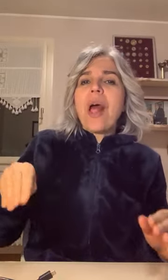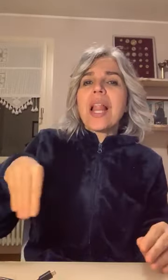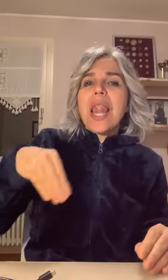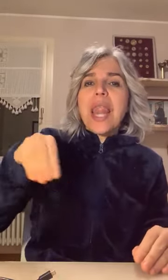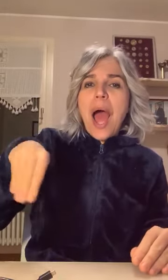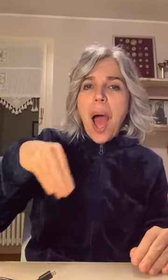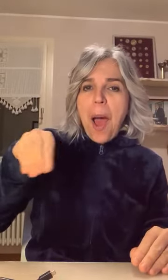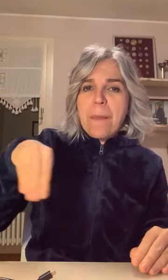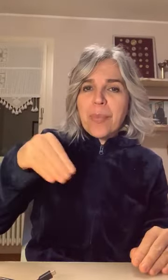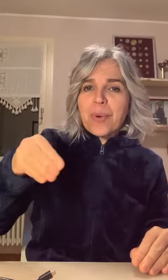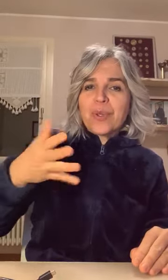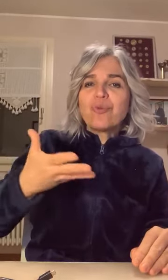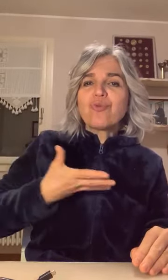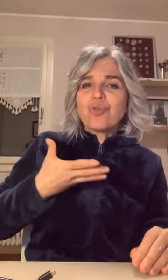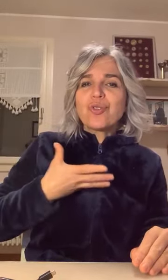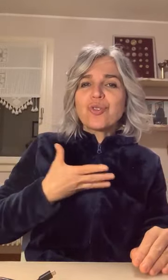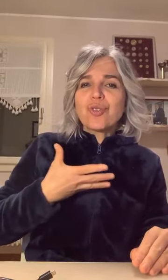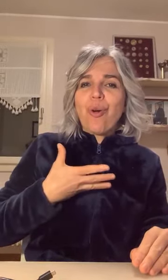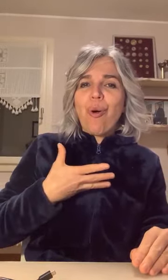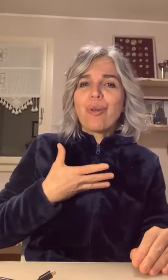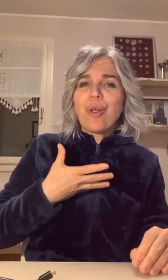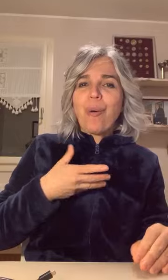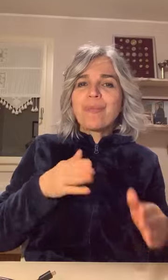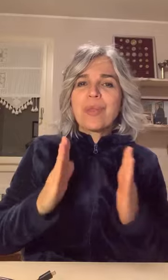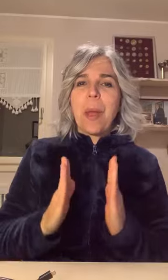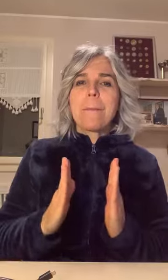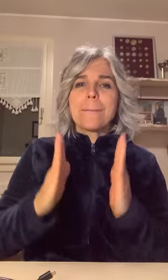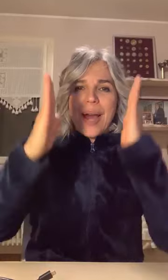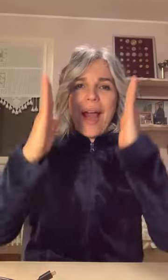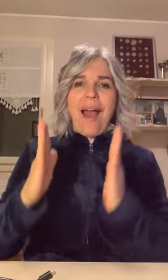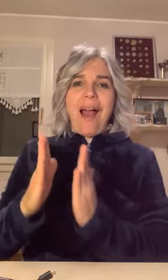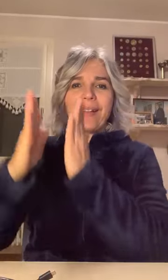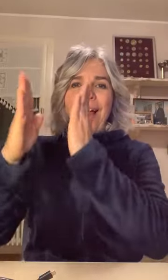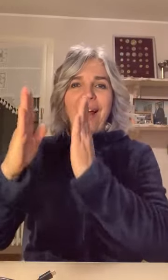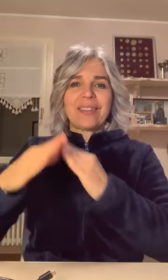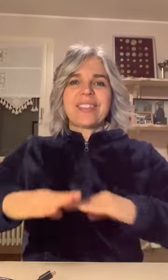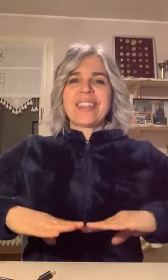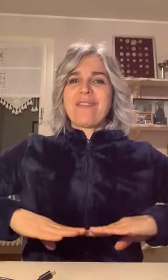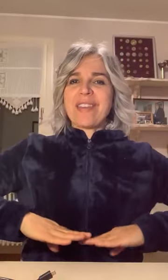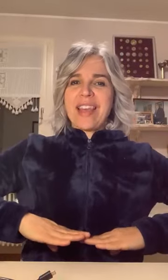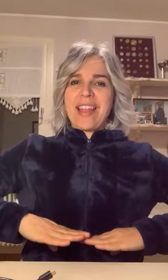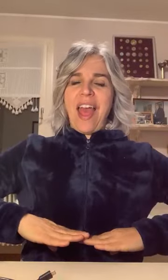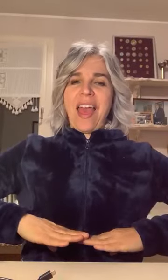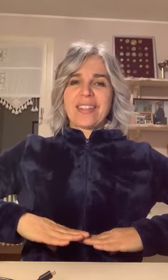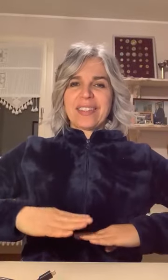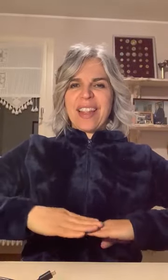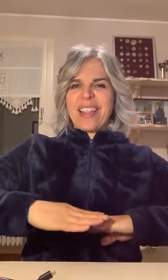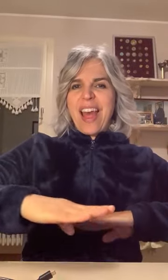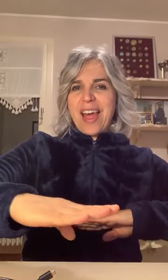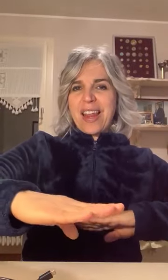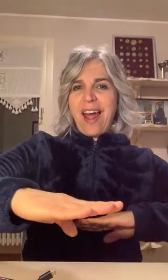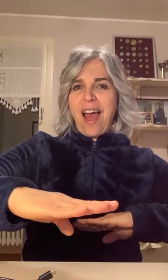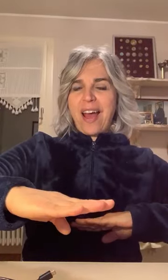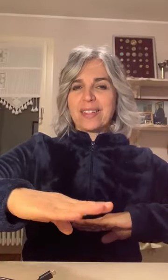dei terrazzi dove stanno mandando un messaggio, dove stanno cantando. In modo particolare coloro che hanno un